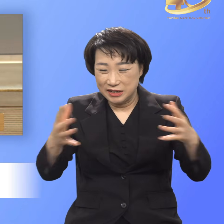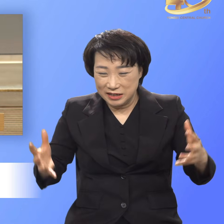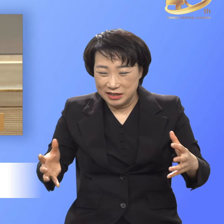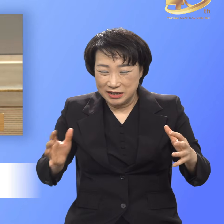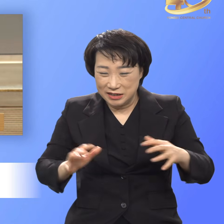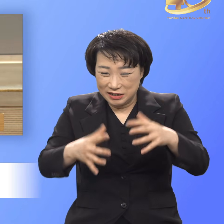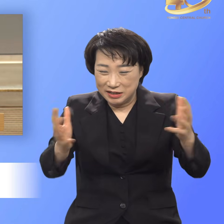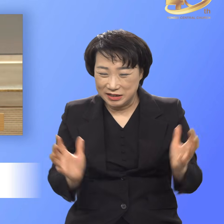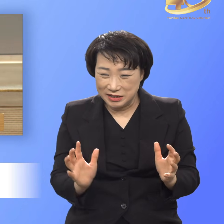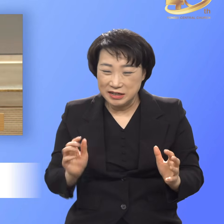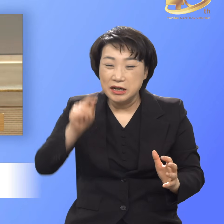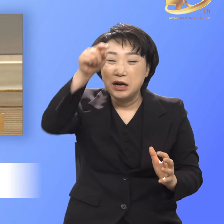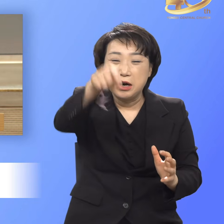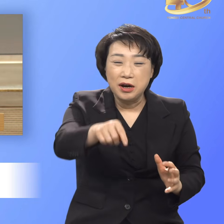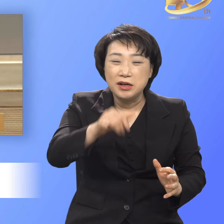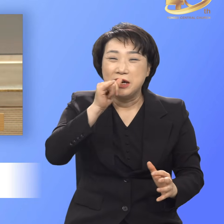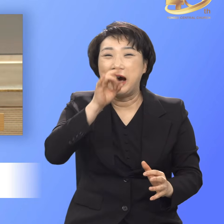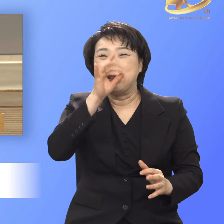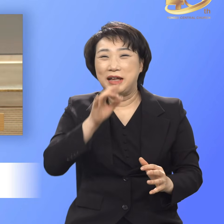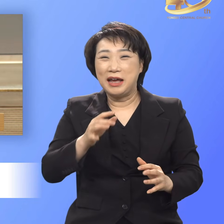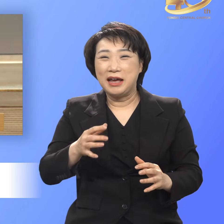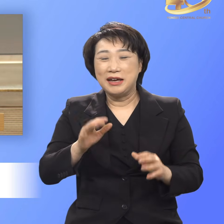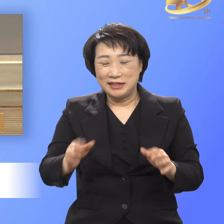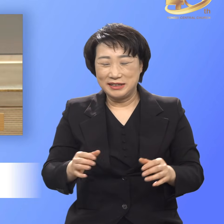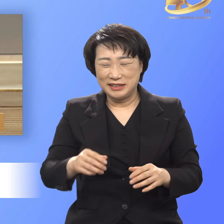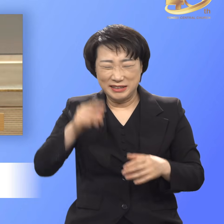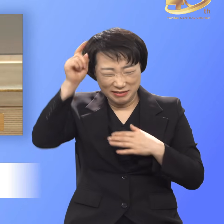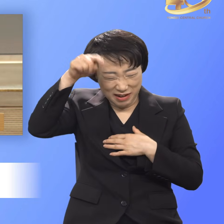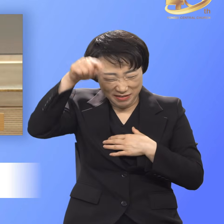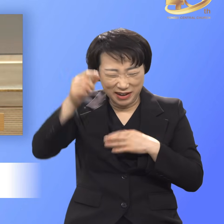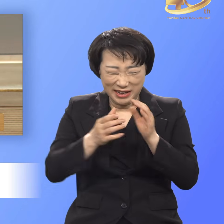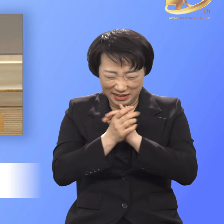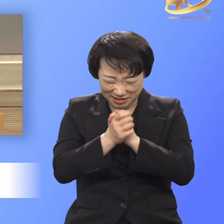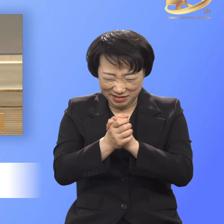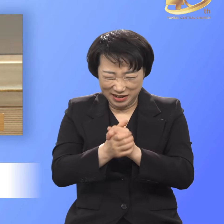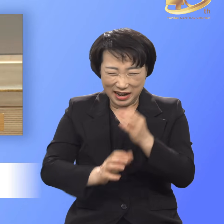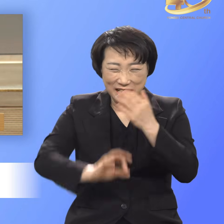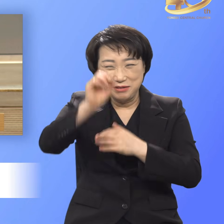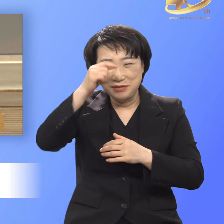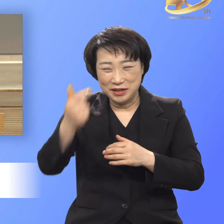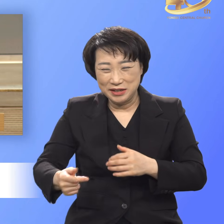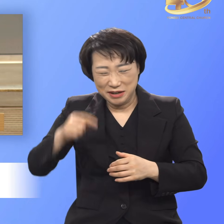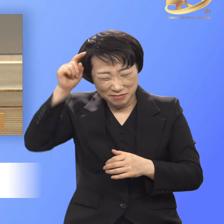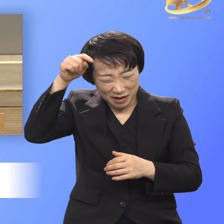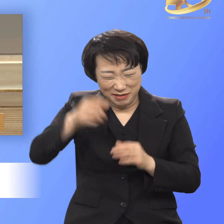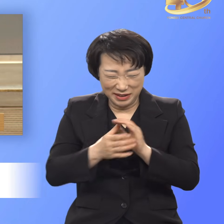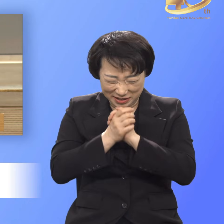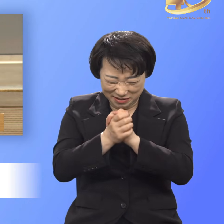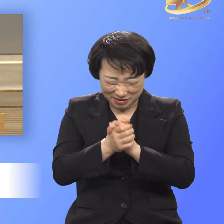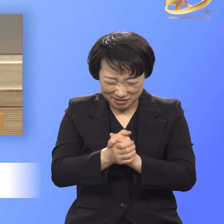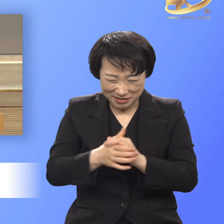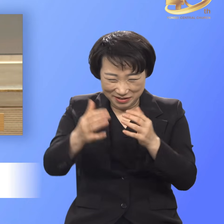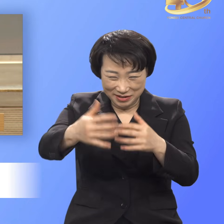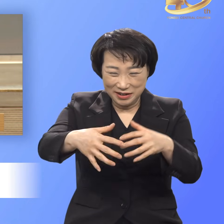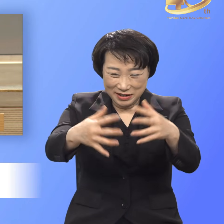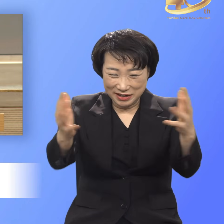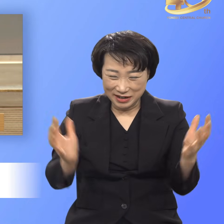그게 막 우리를 높이 쌓느라고 기도로 매일 아침 저녁으로 쌓는 거예요.